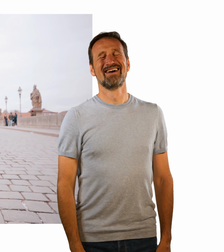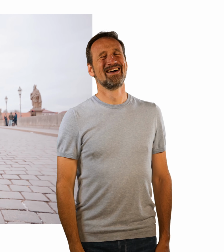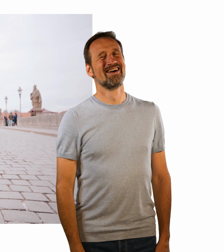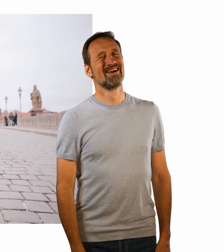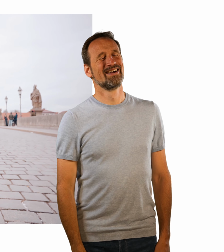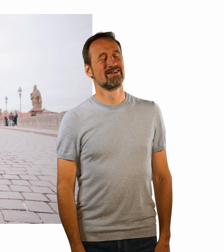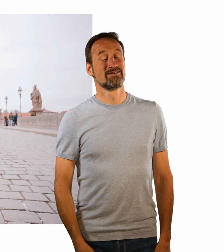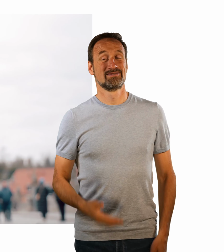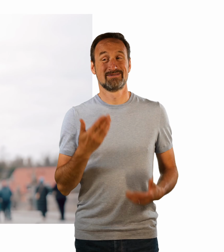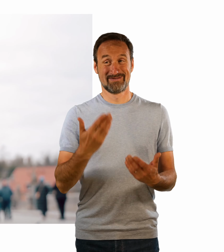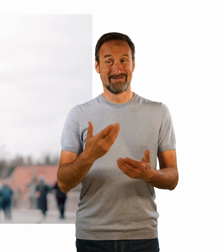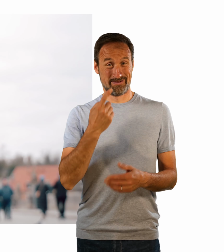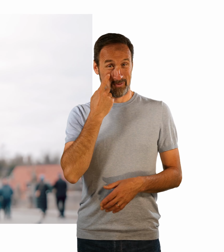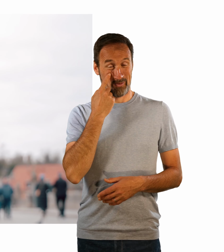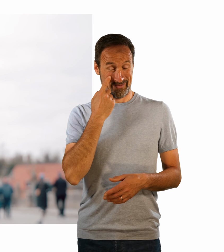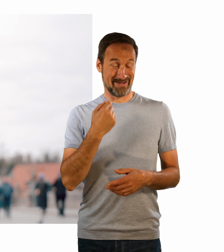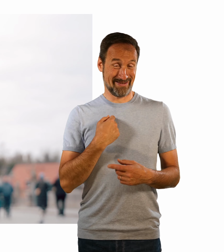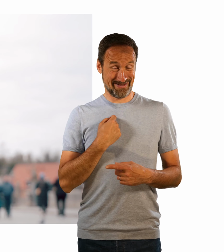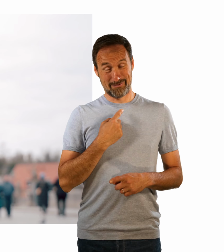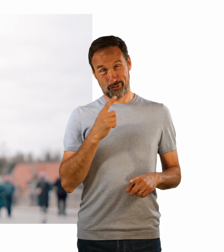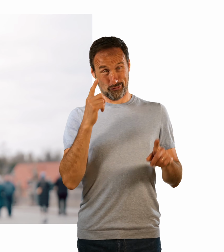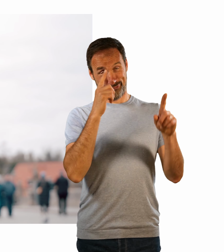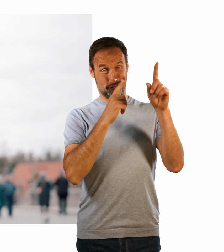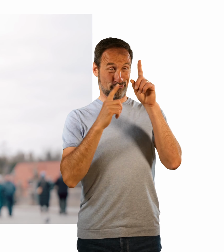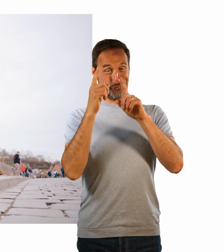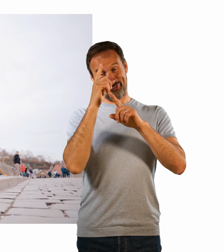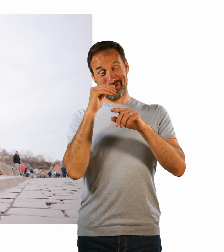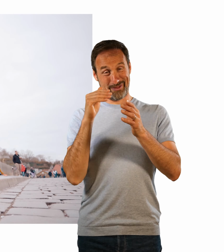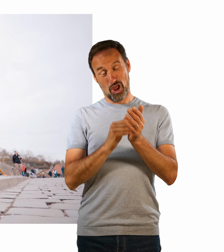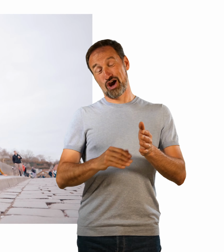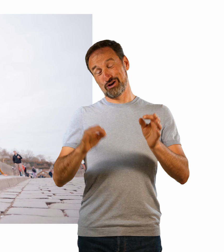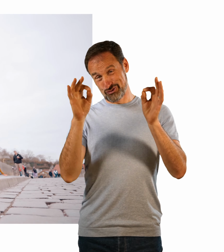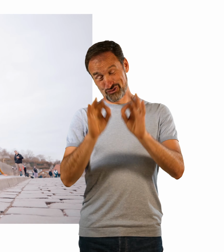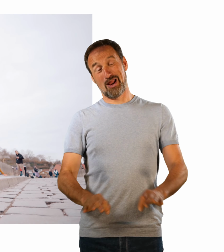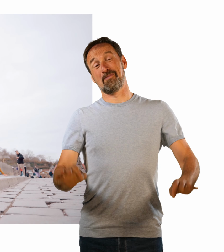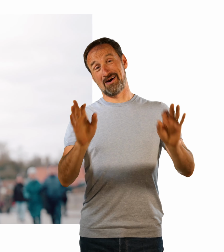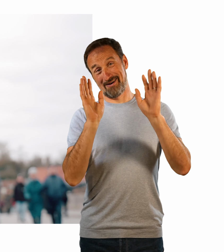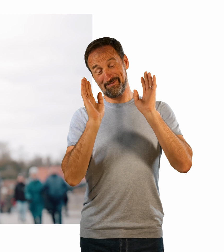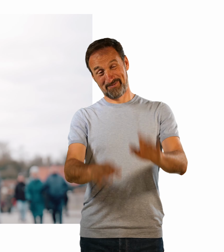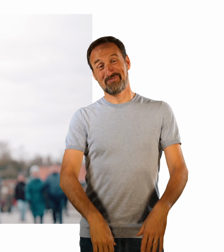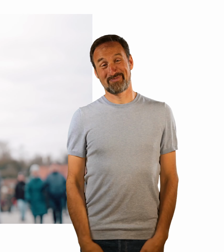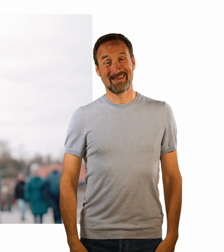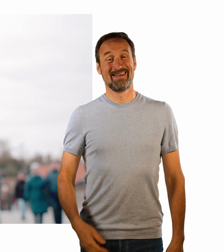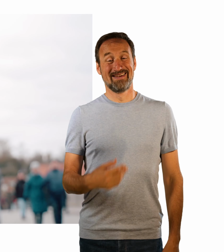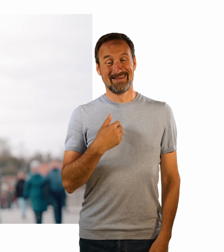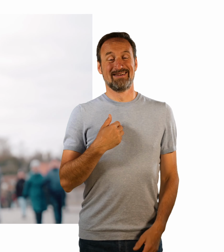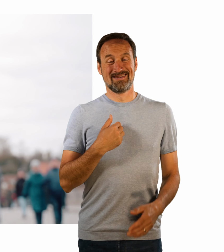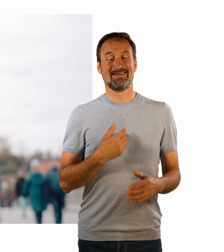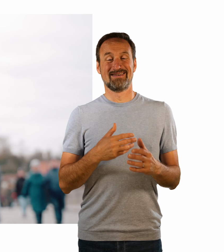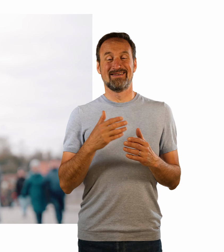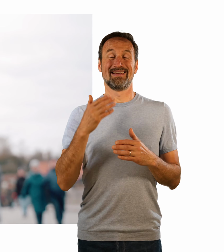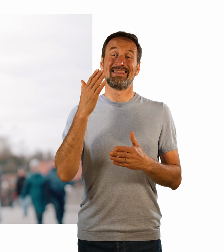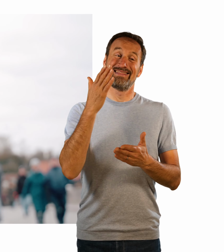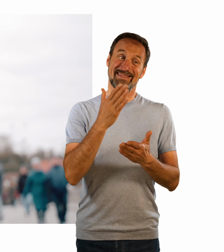Moment hat mein betrunkenen Zustand erheblich zugenommen. Wir machen jetzt noch mal einen Test. Über drei